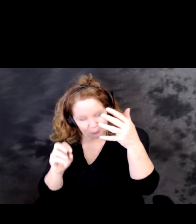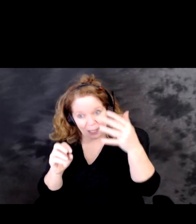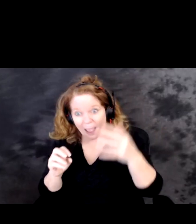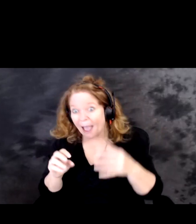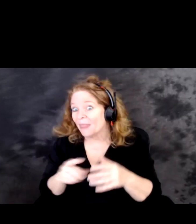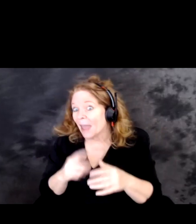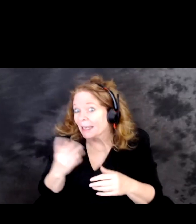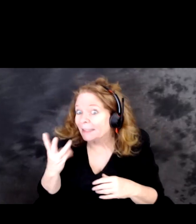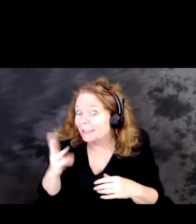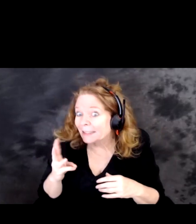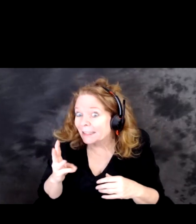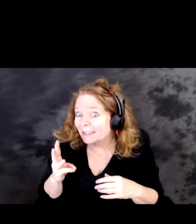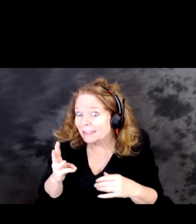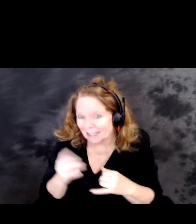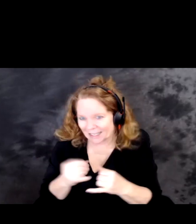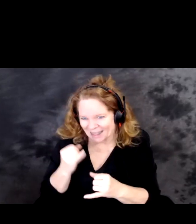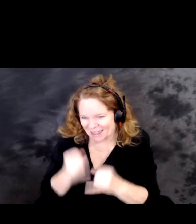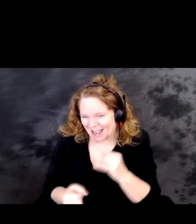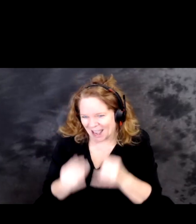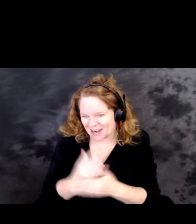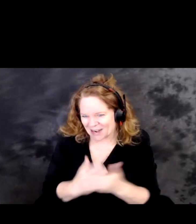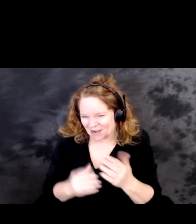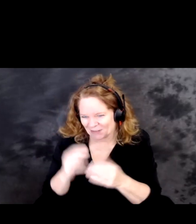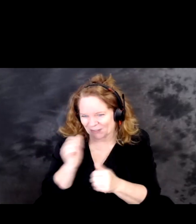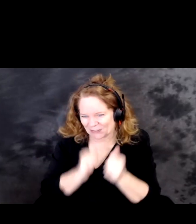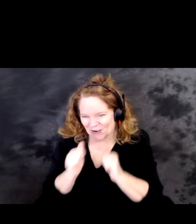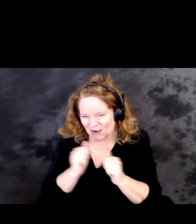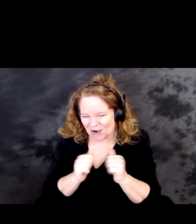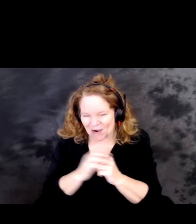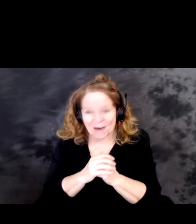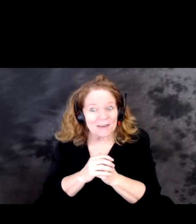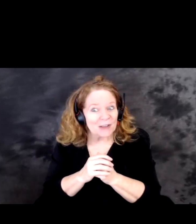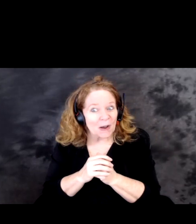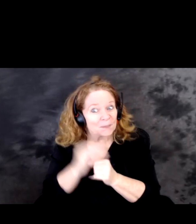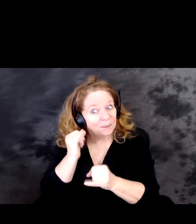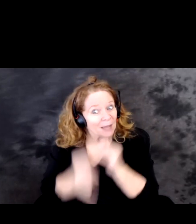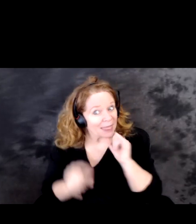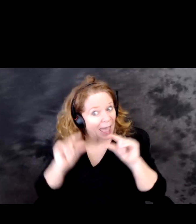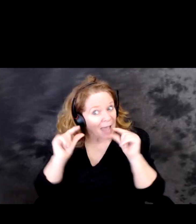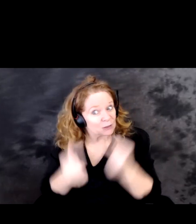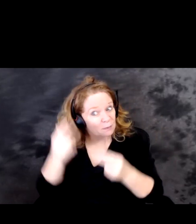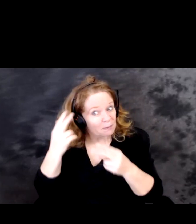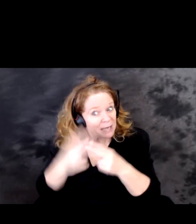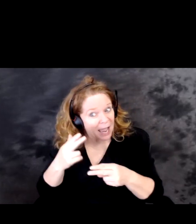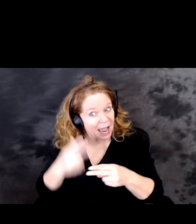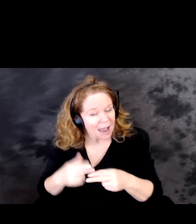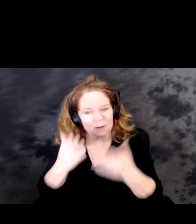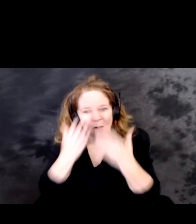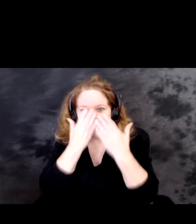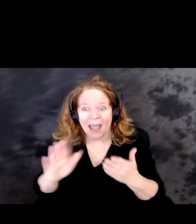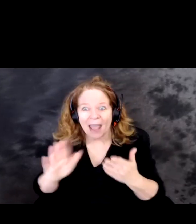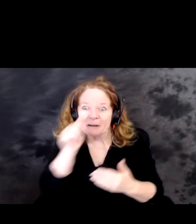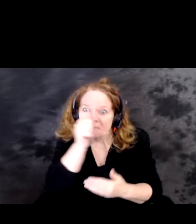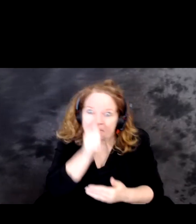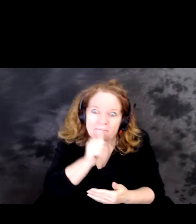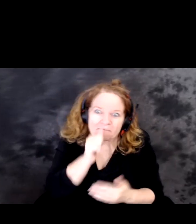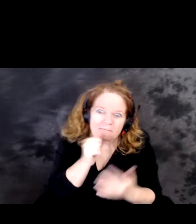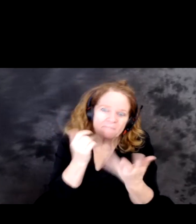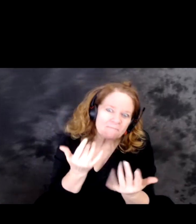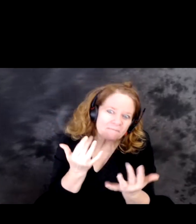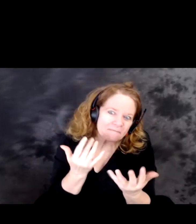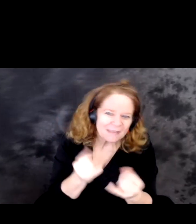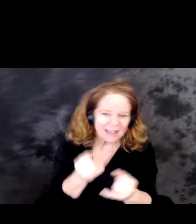y 16 nombres que diremos al final del espectáculo. Así es que escuchen para escuchar su